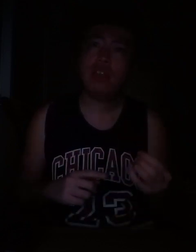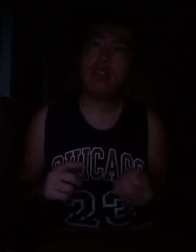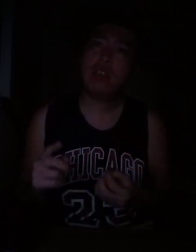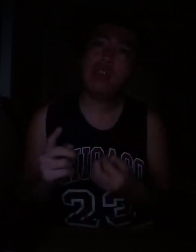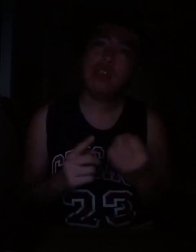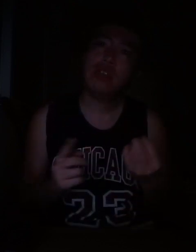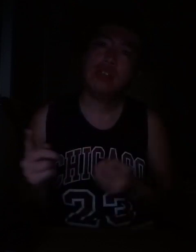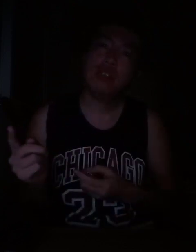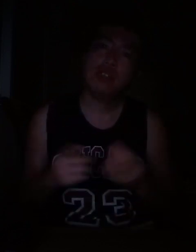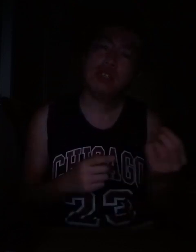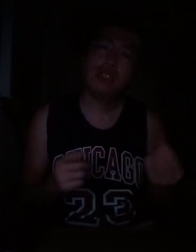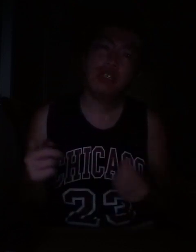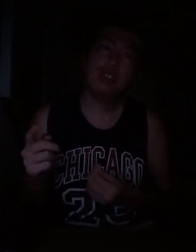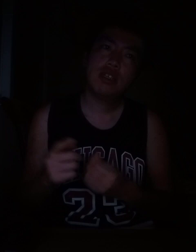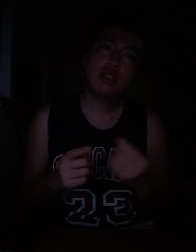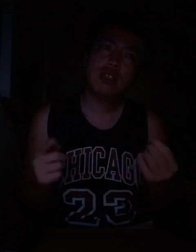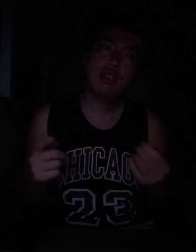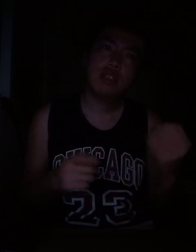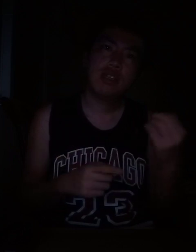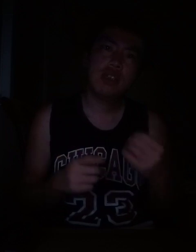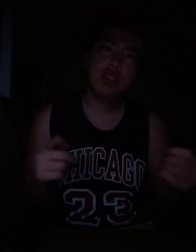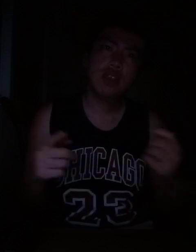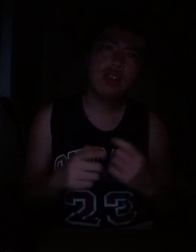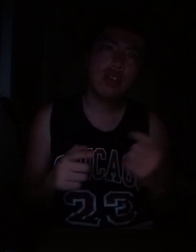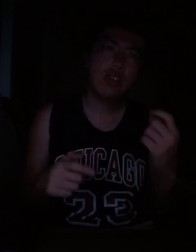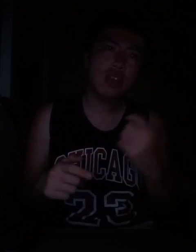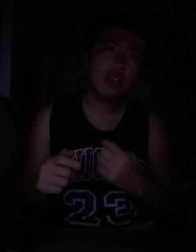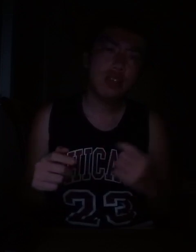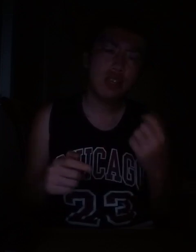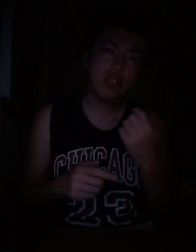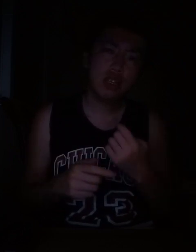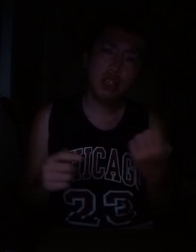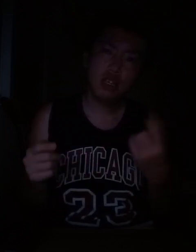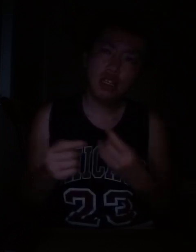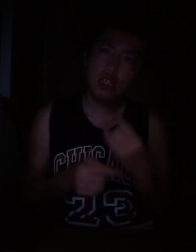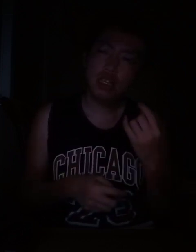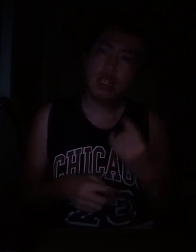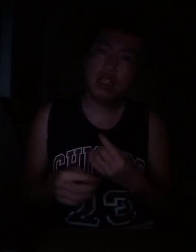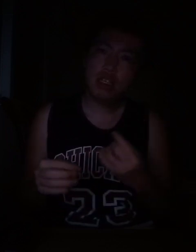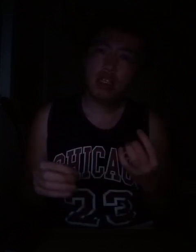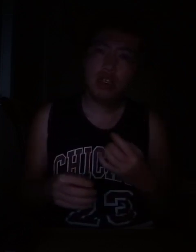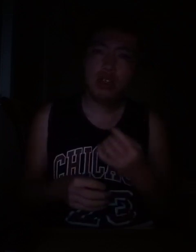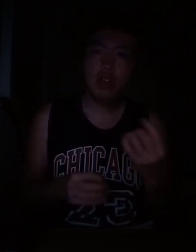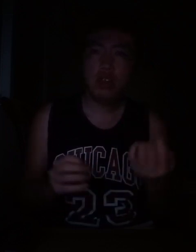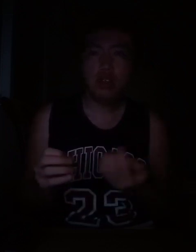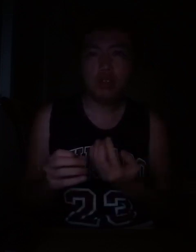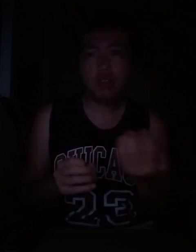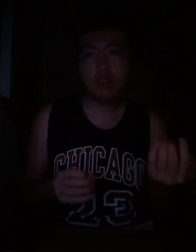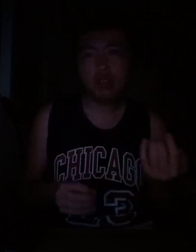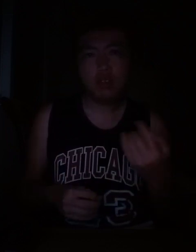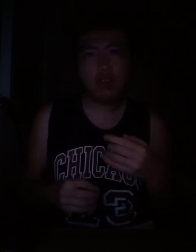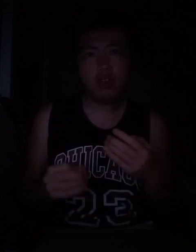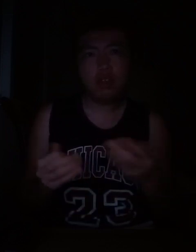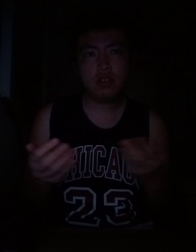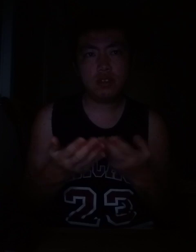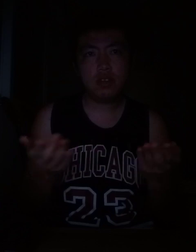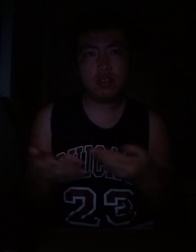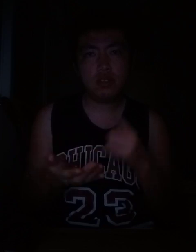거림과 비움을 모르는 흉노는 고난의 길일 수밖에 없습니다. 길 잃은 미어캣이 두리번거립니다. 하늘 한번 보고 주변 한번